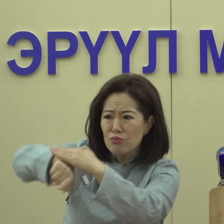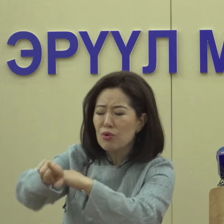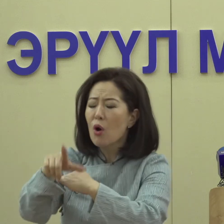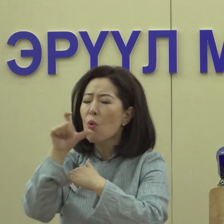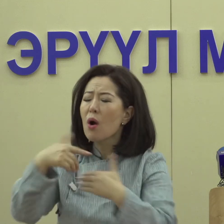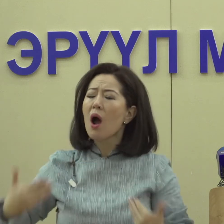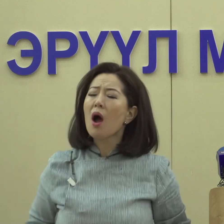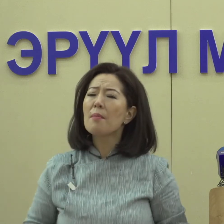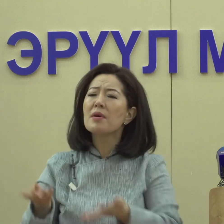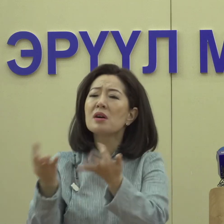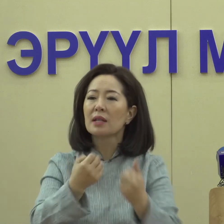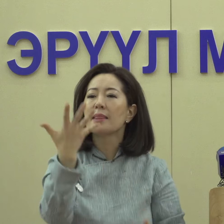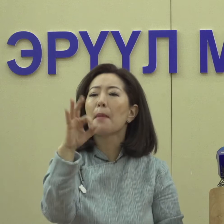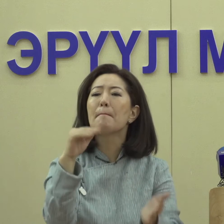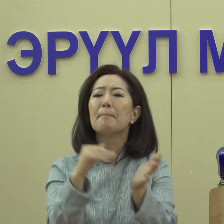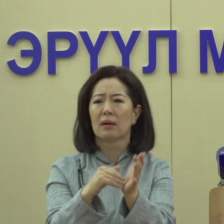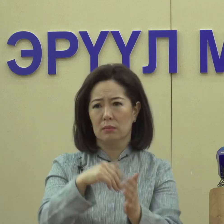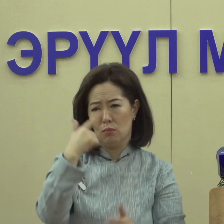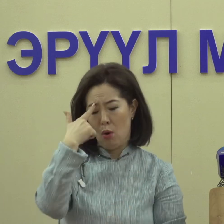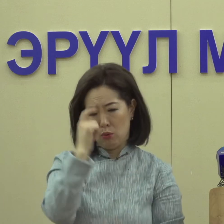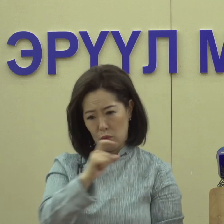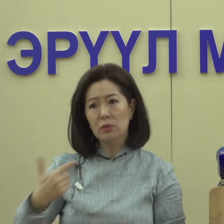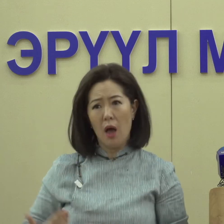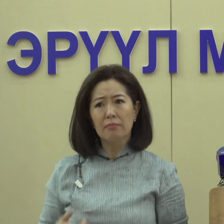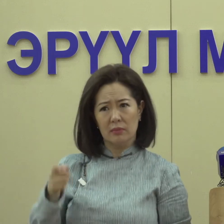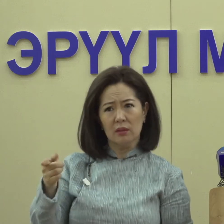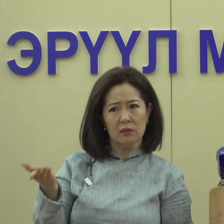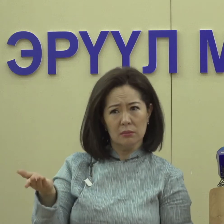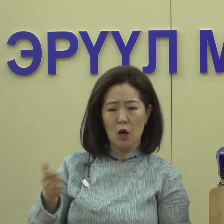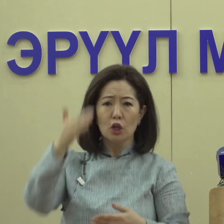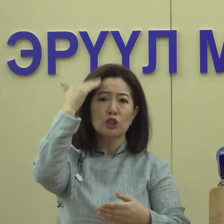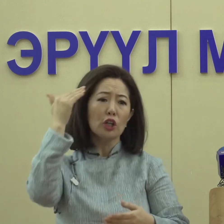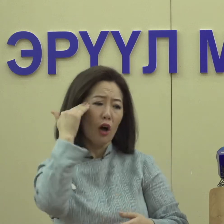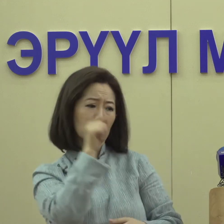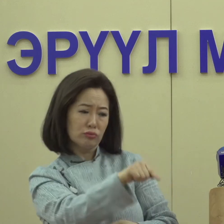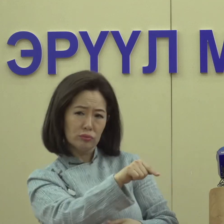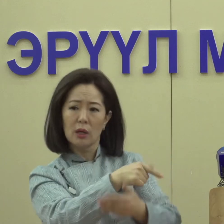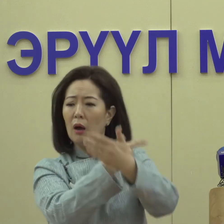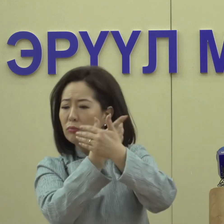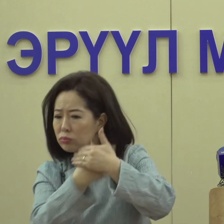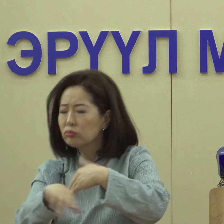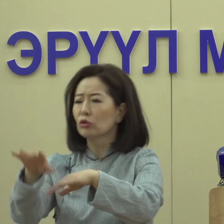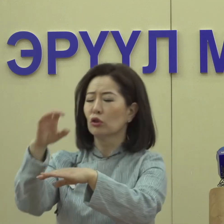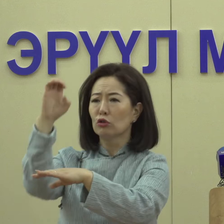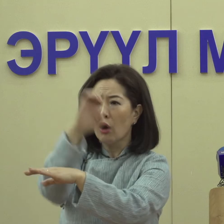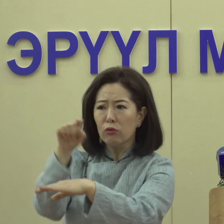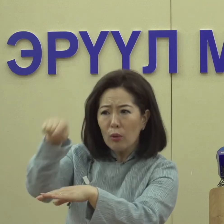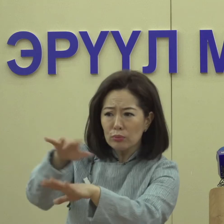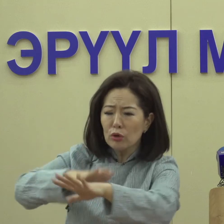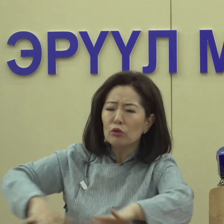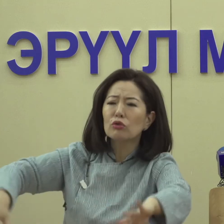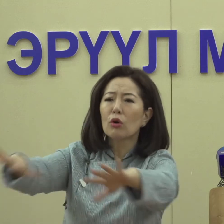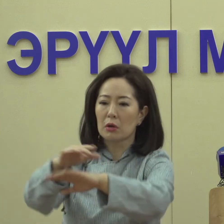иргэн Европын улс орнууд орсон сууж байна. Өнөөдөр солонгосоос гадна Европын бүсэд ялангуяа Европ өөрөө